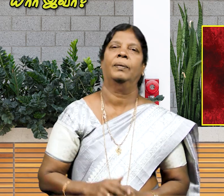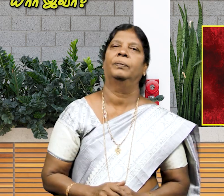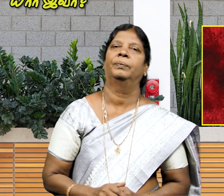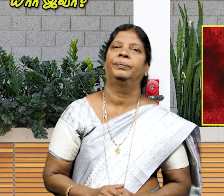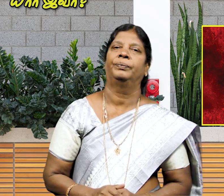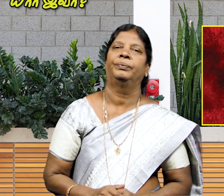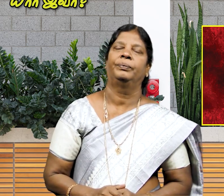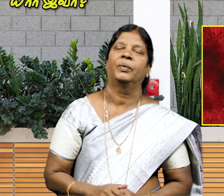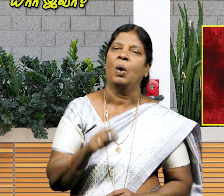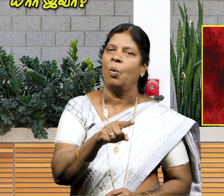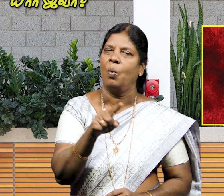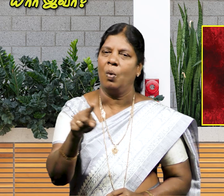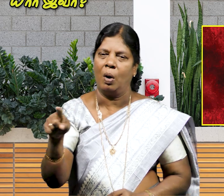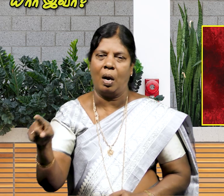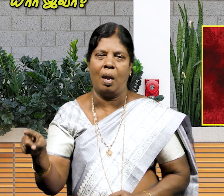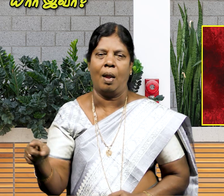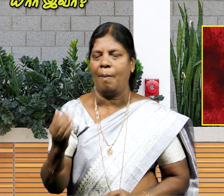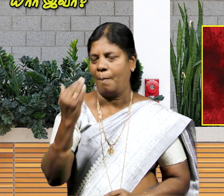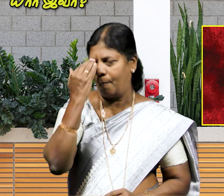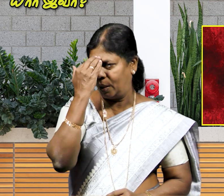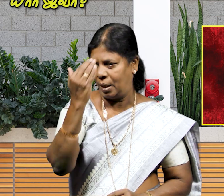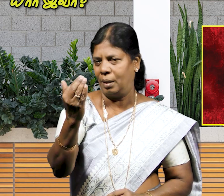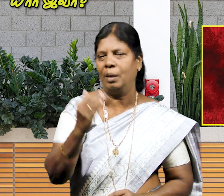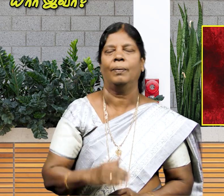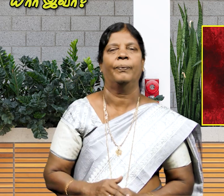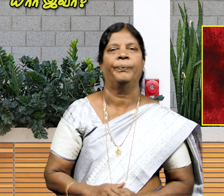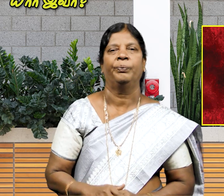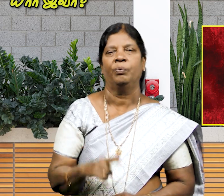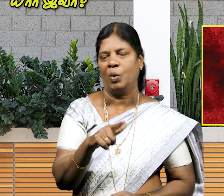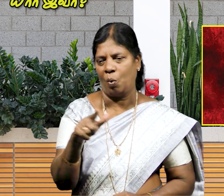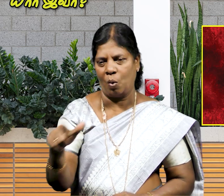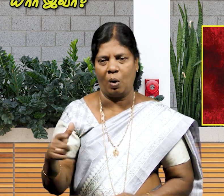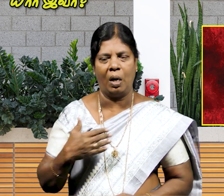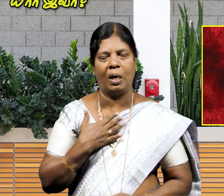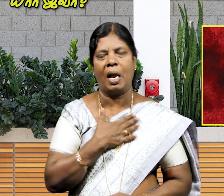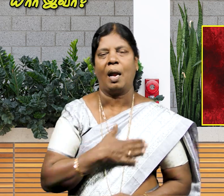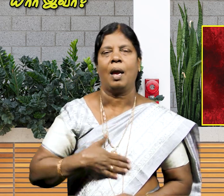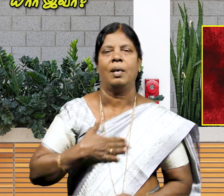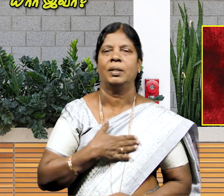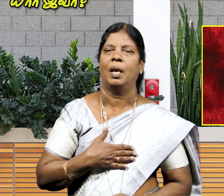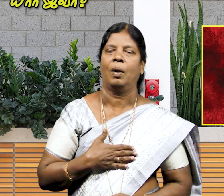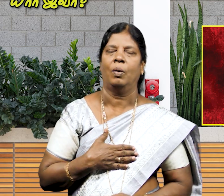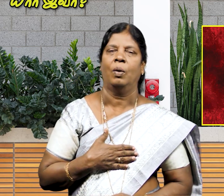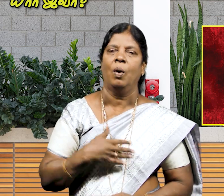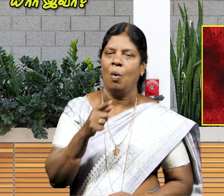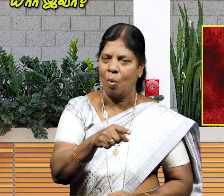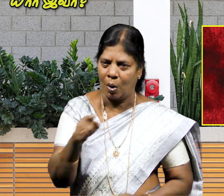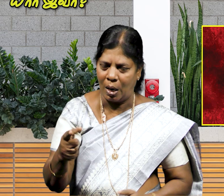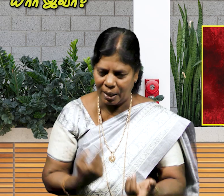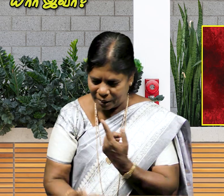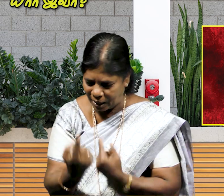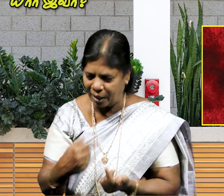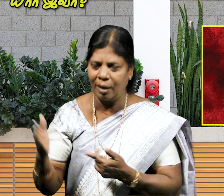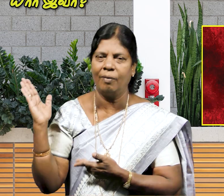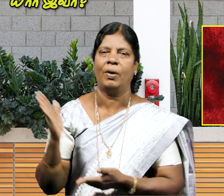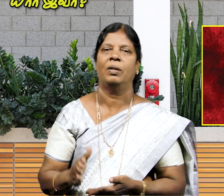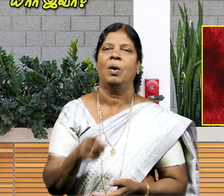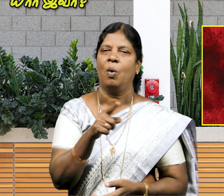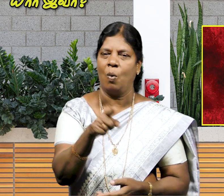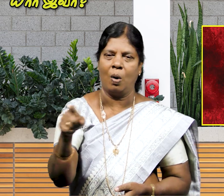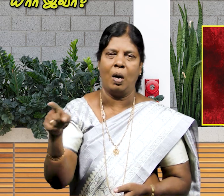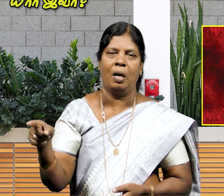சிந்தித்து பாருங்க. உங்களை மதித்து, உங்கள் மீது கரிசனை கொண்டு, உங்களை தேடி